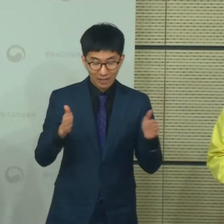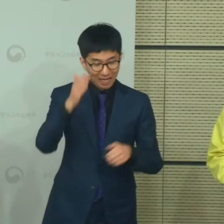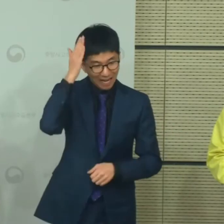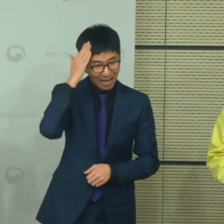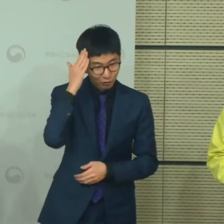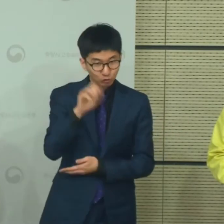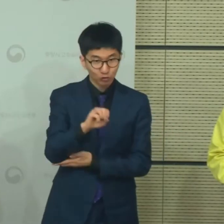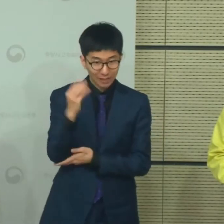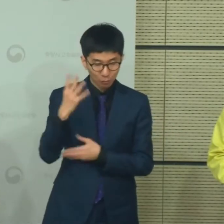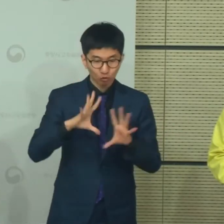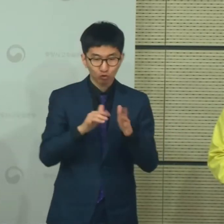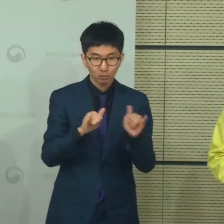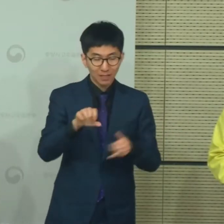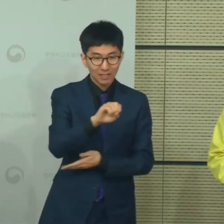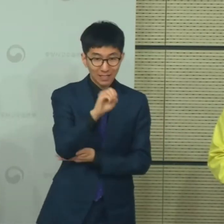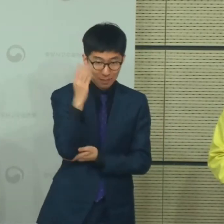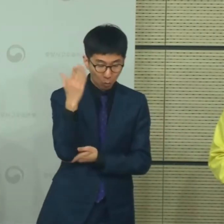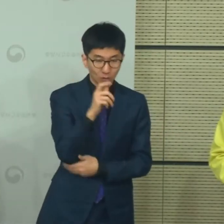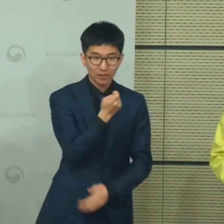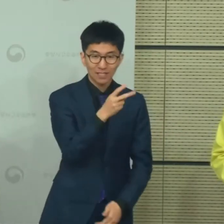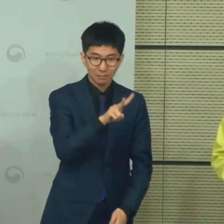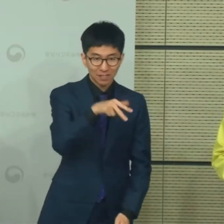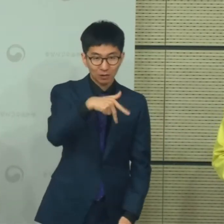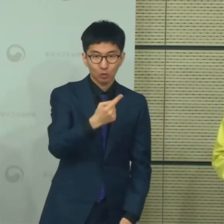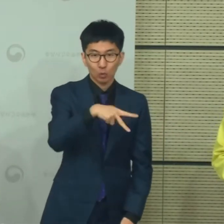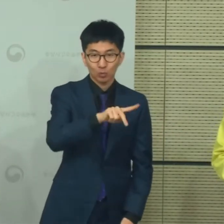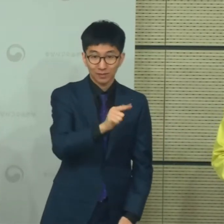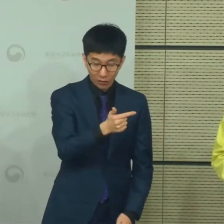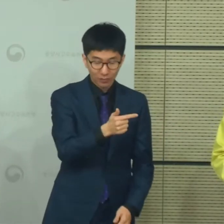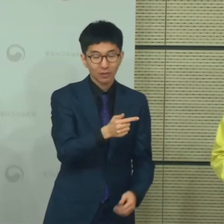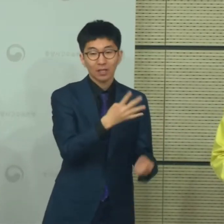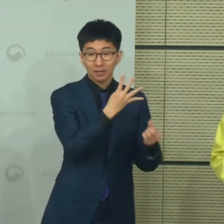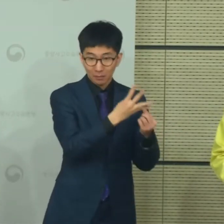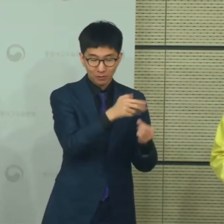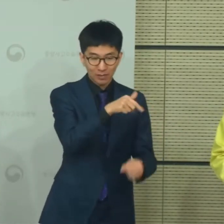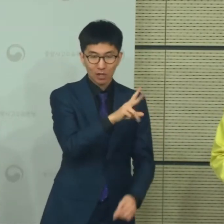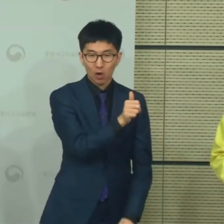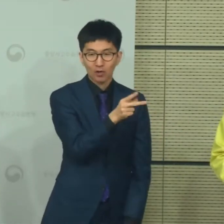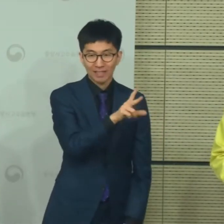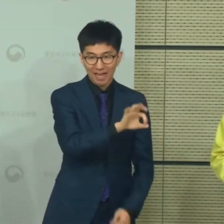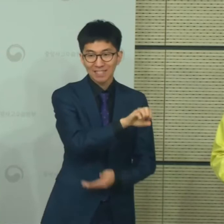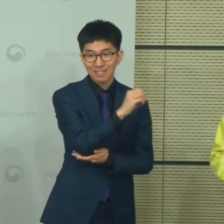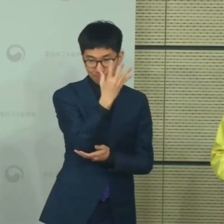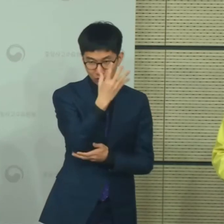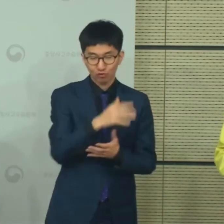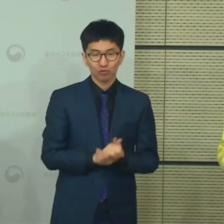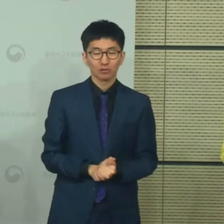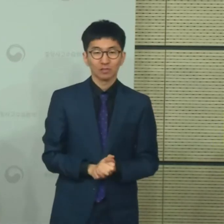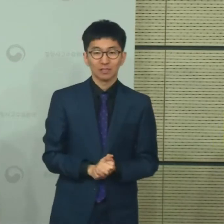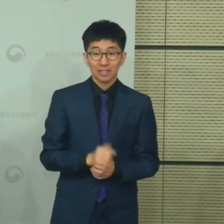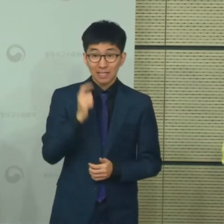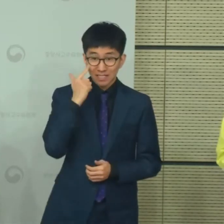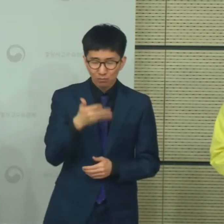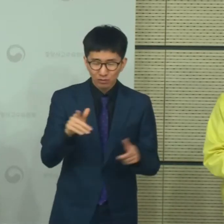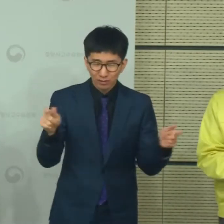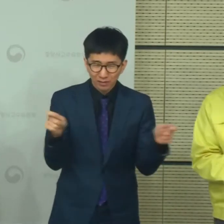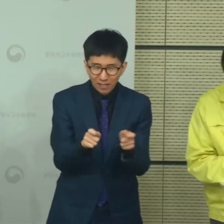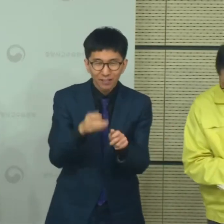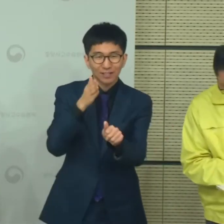한국일보, 국민일보, TV조선, 경향신문 순으로 진행하겠습니다. 질문은 두 개 이내로 짧게